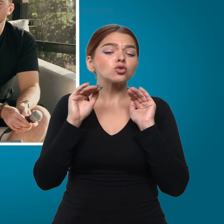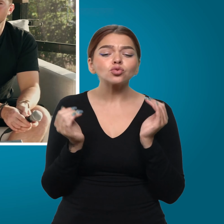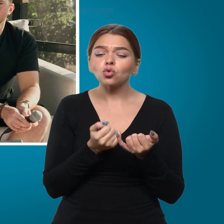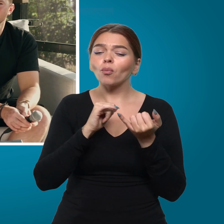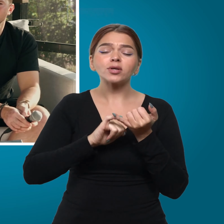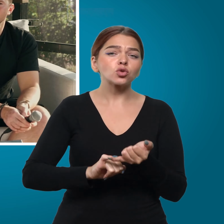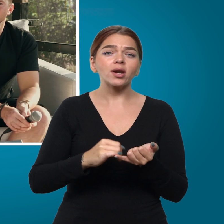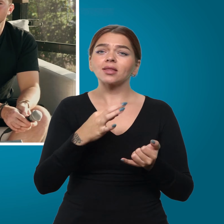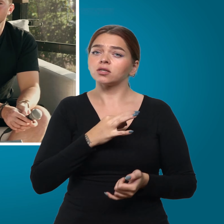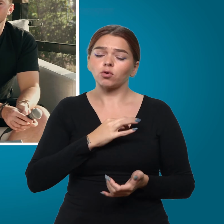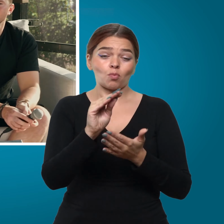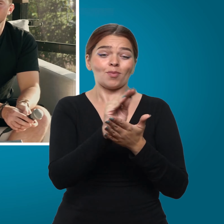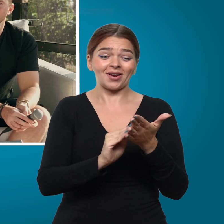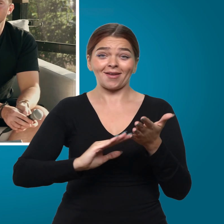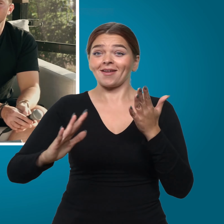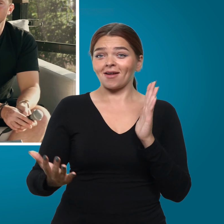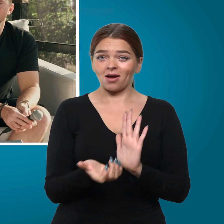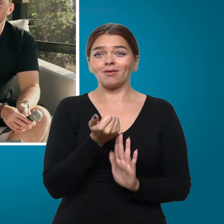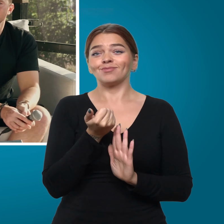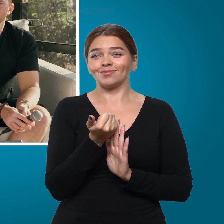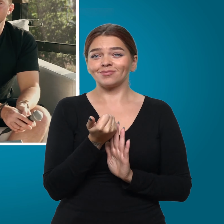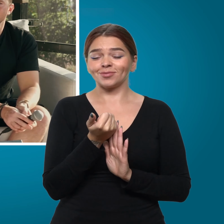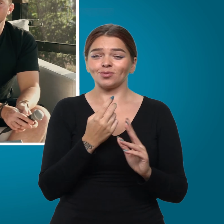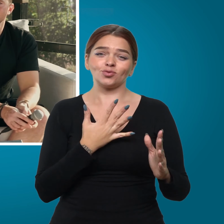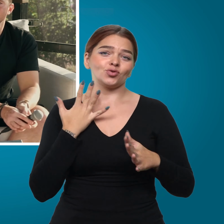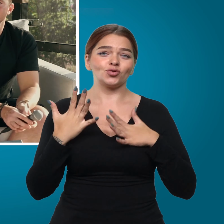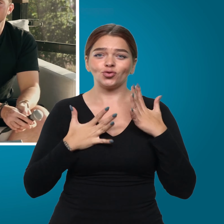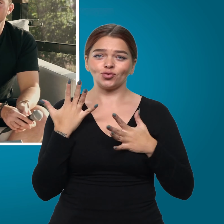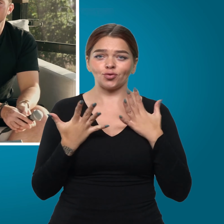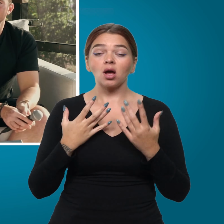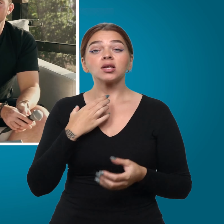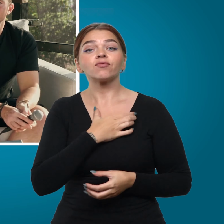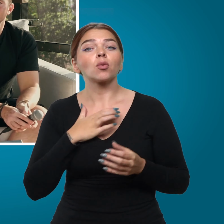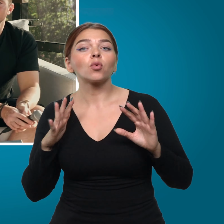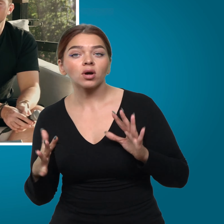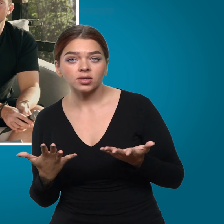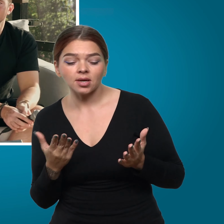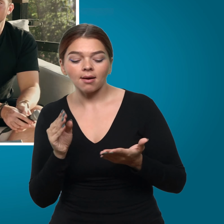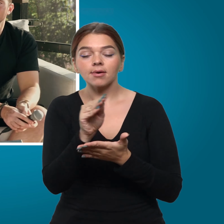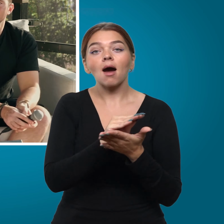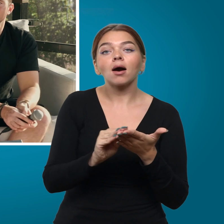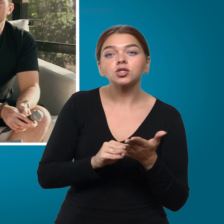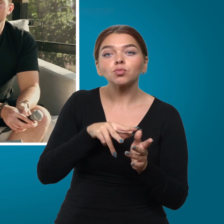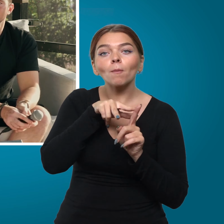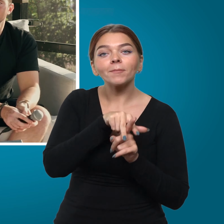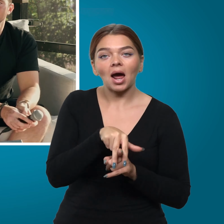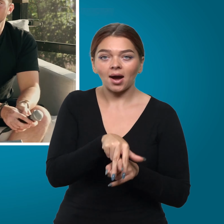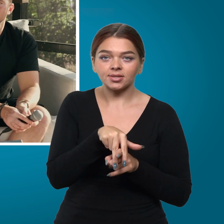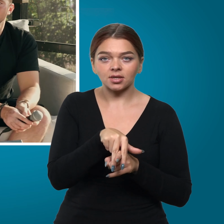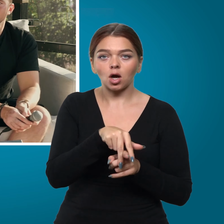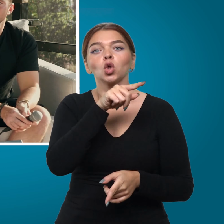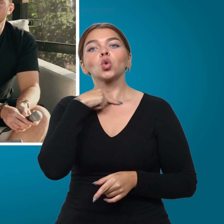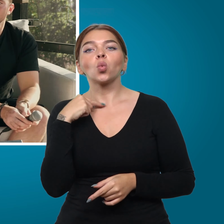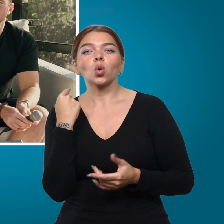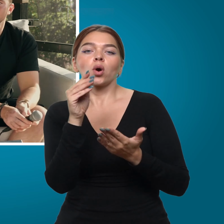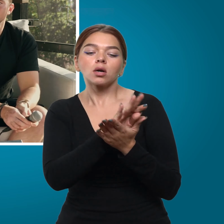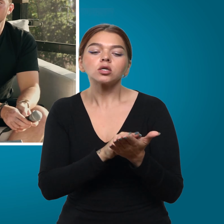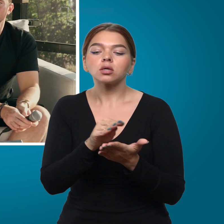labai džiaugiuosi, kai jie pasiteisina. Ir iš tikrųjų gimsta, kad ir trumpos istorijos, bet